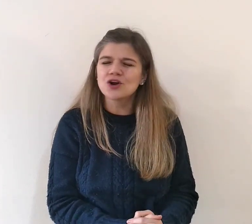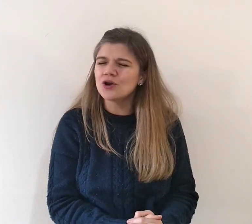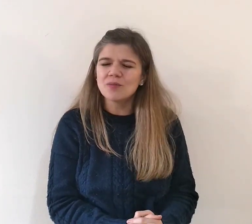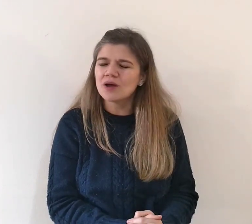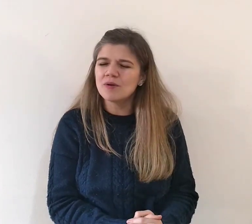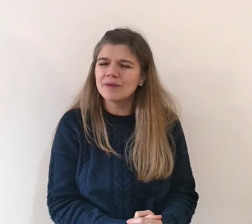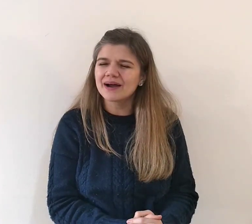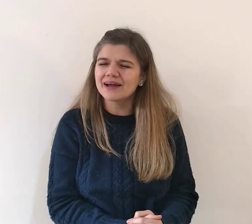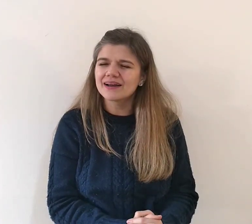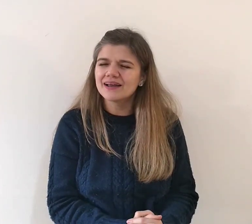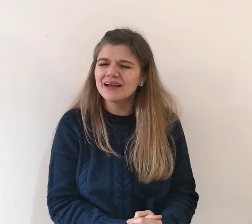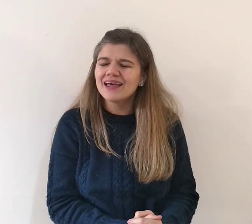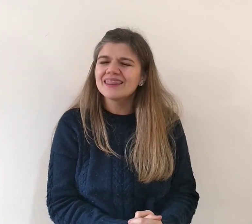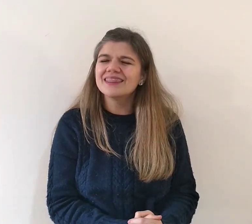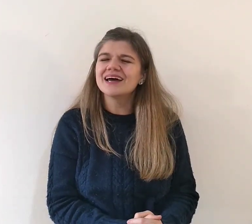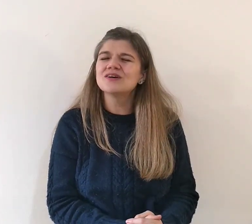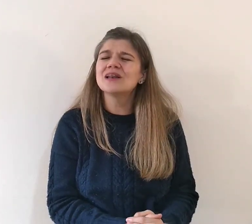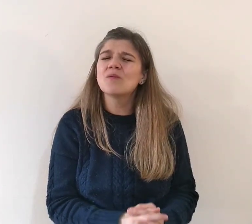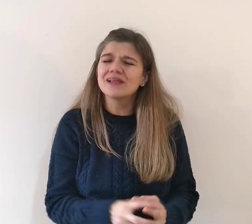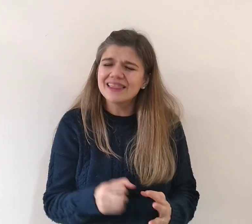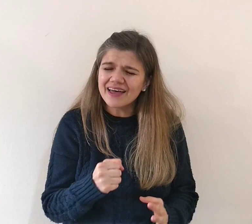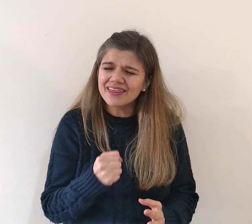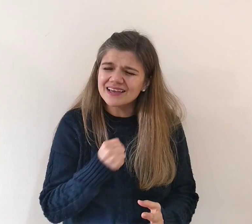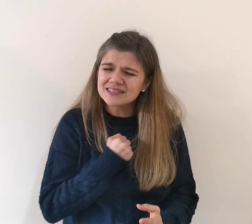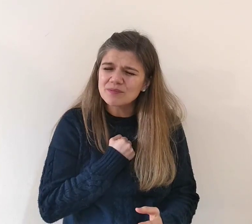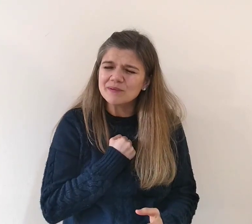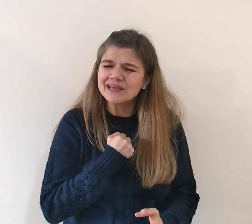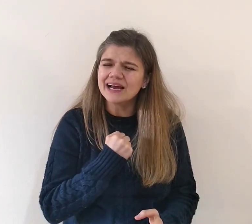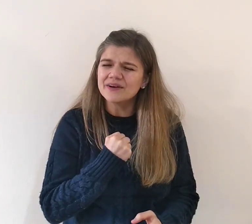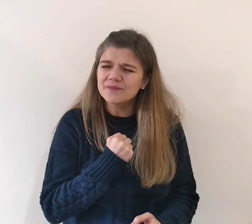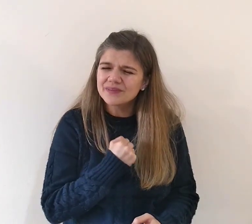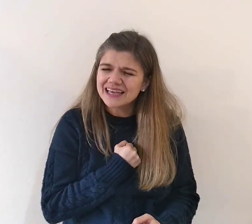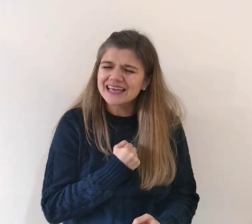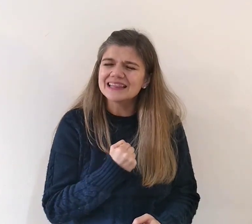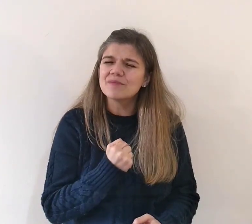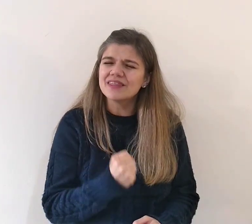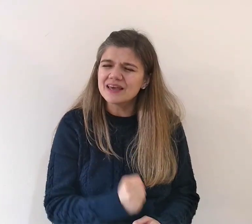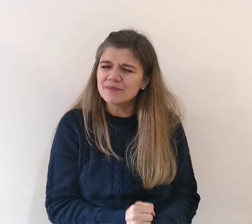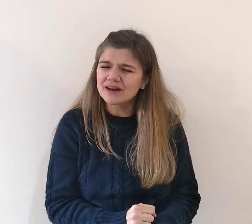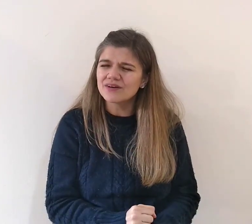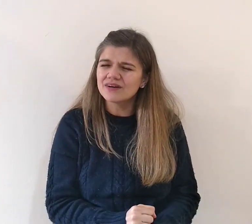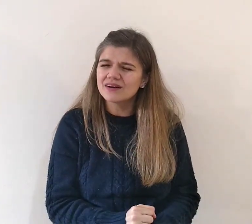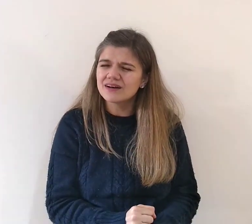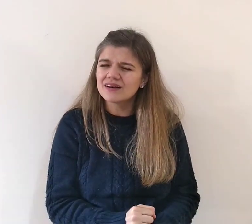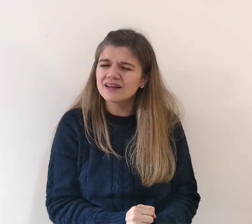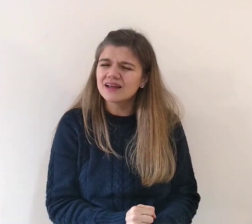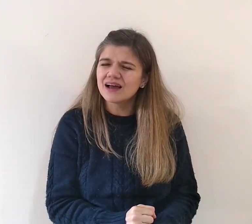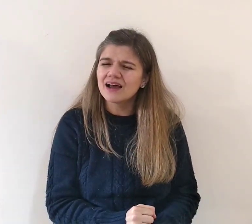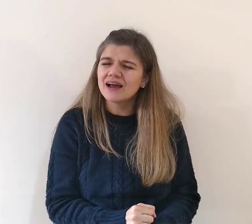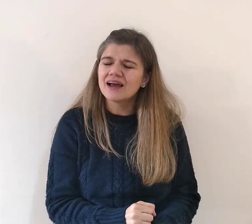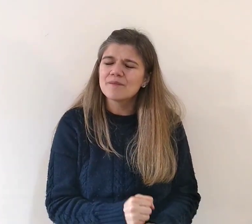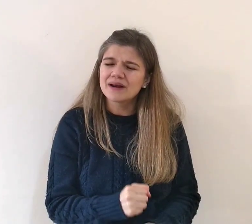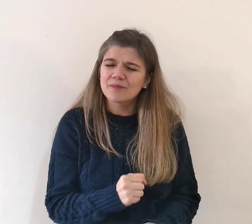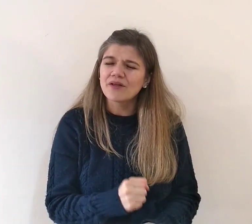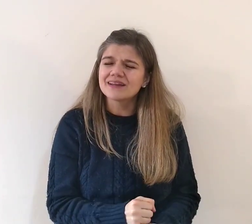no podemos pagar. Danos la humildad de ese publicano que te pedía perdón para poder